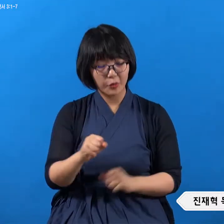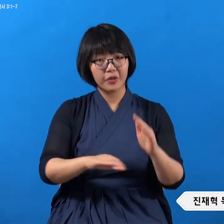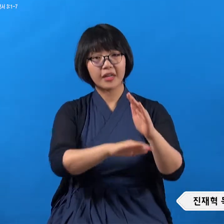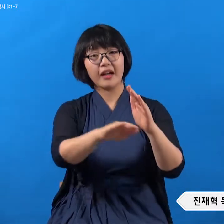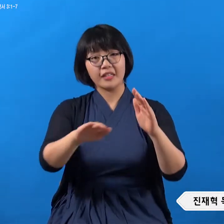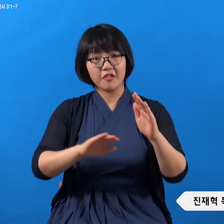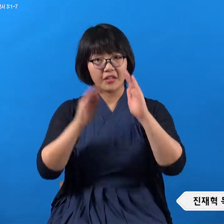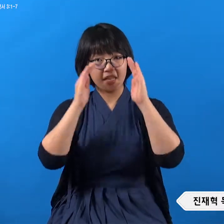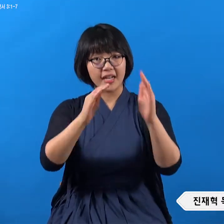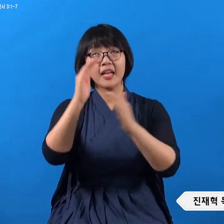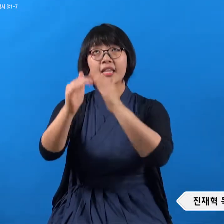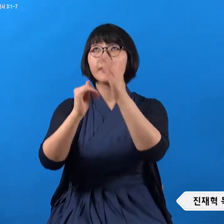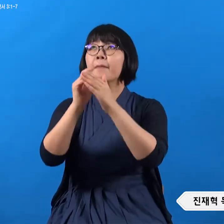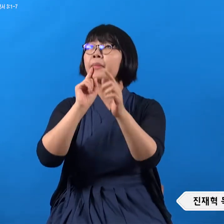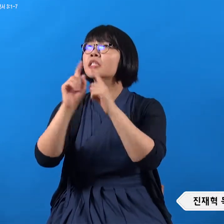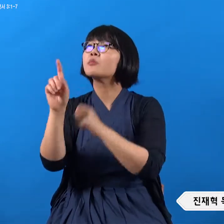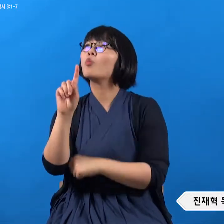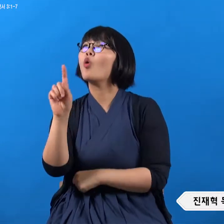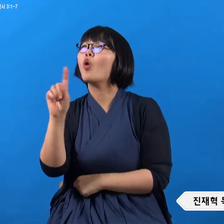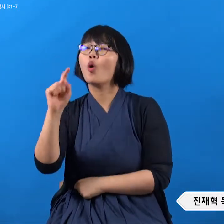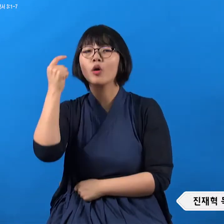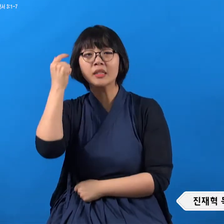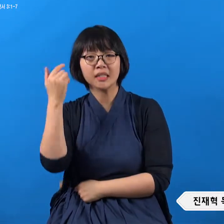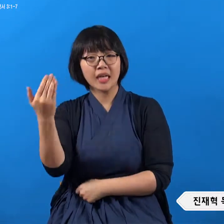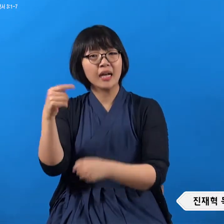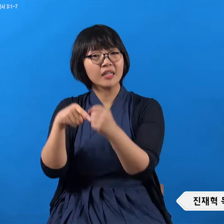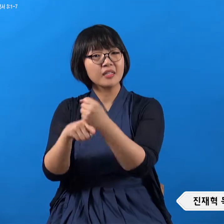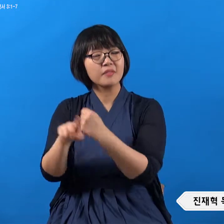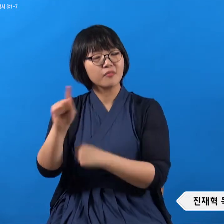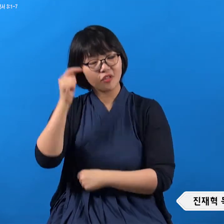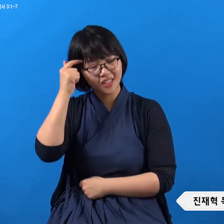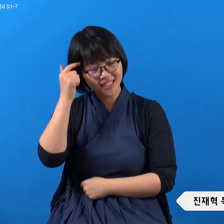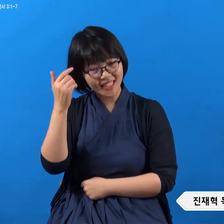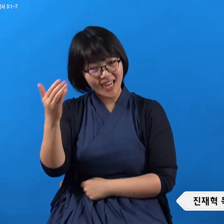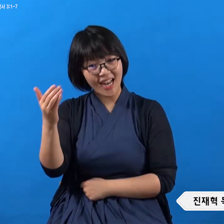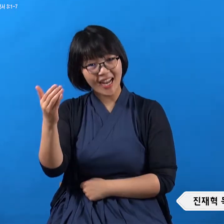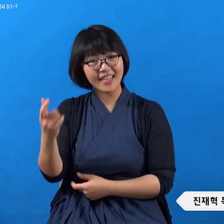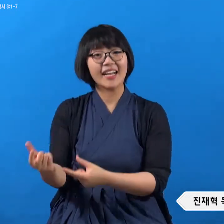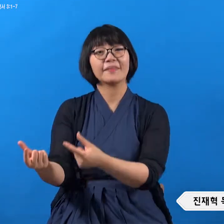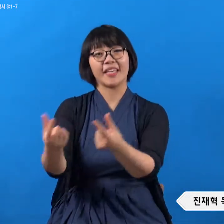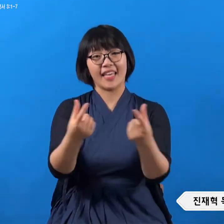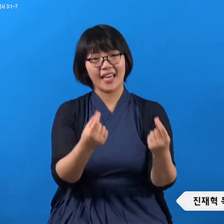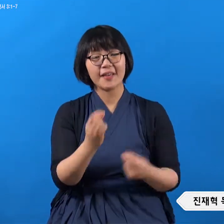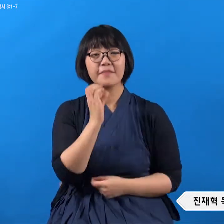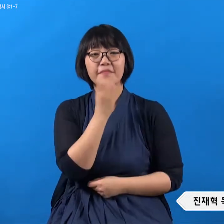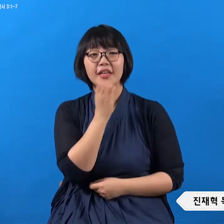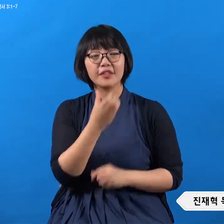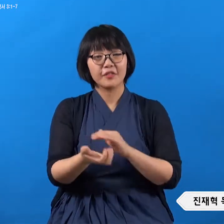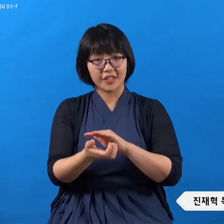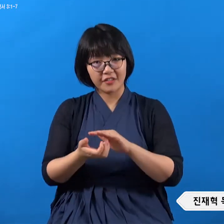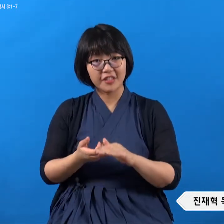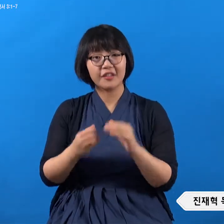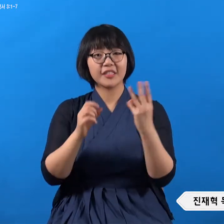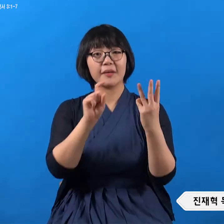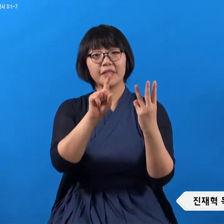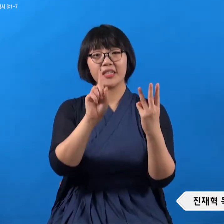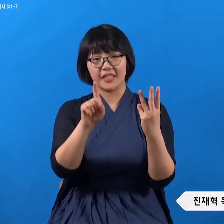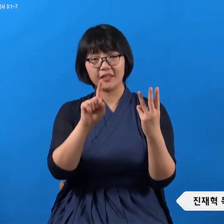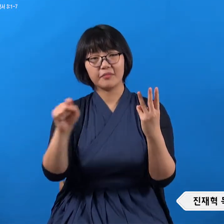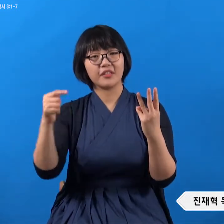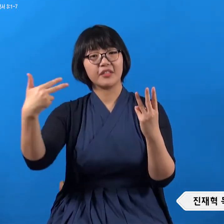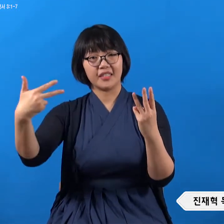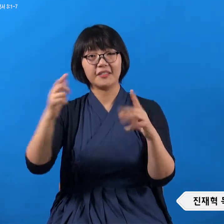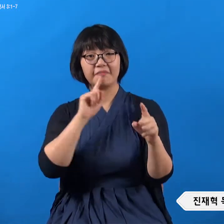향한 하나님의 말씀, 오늘 성경이 말씀하시는 베드로전서 3장 1절에서